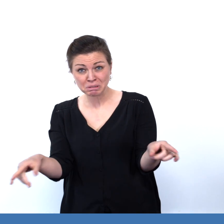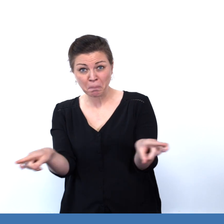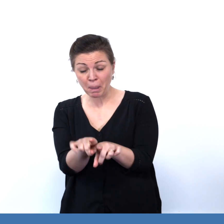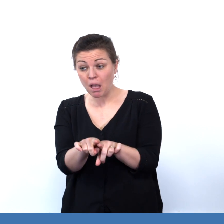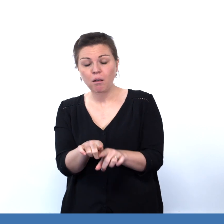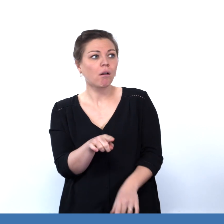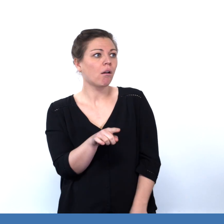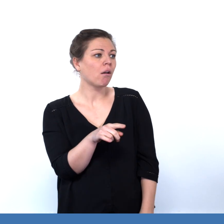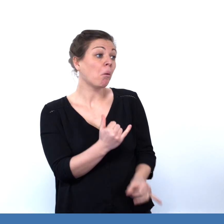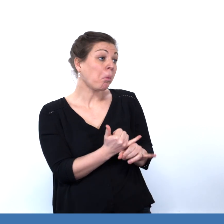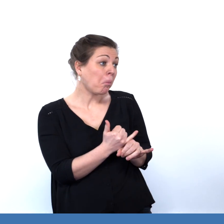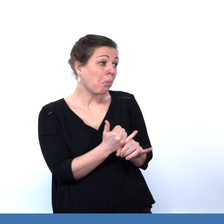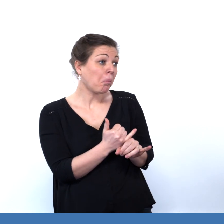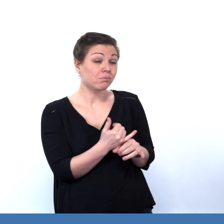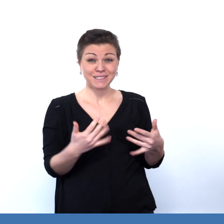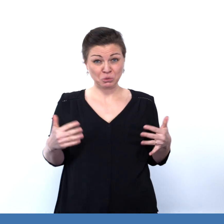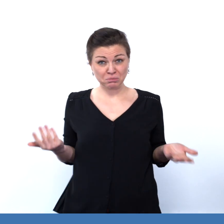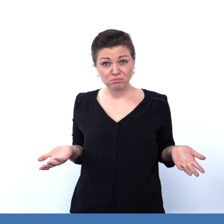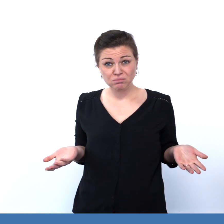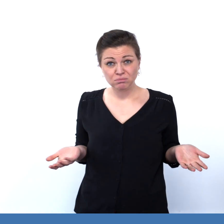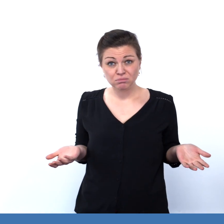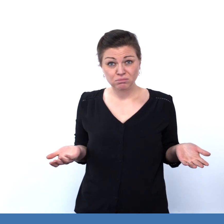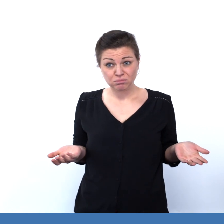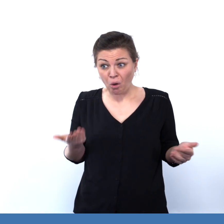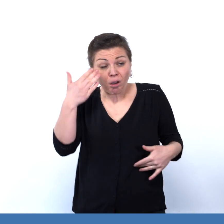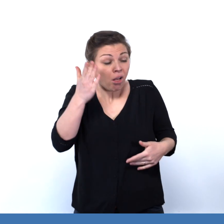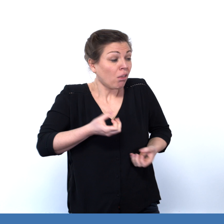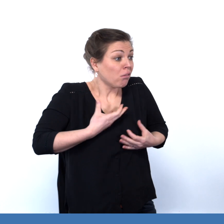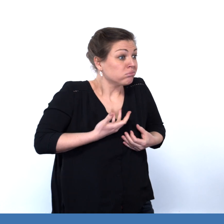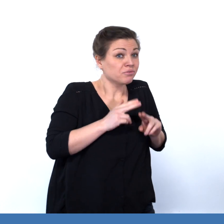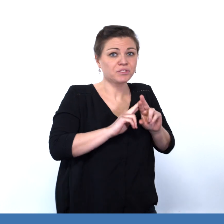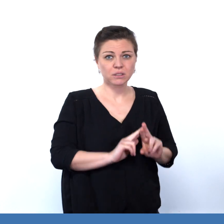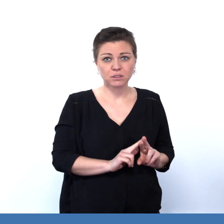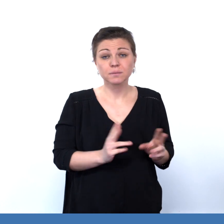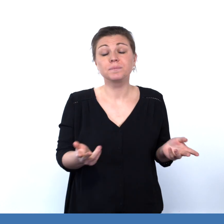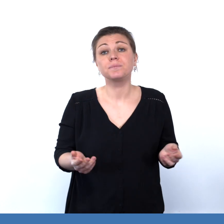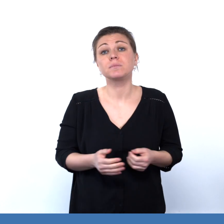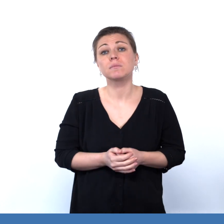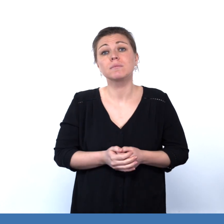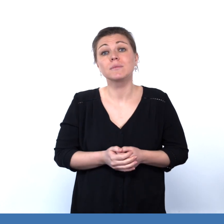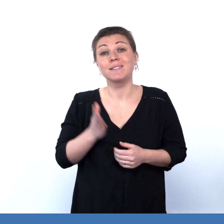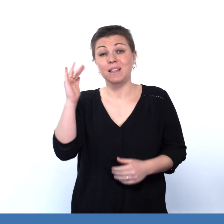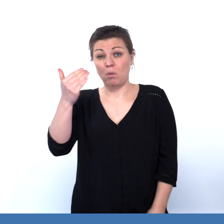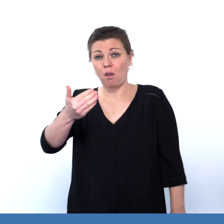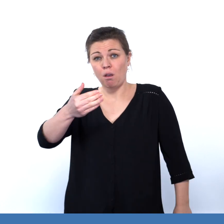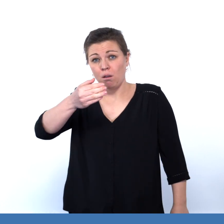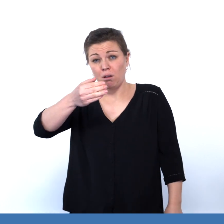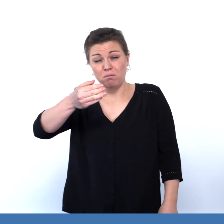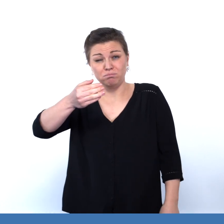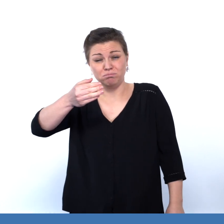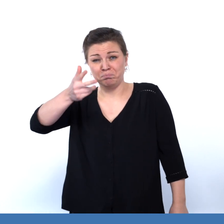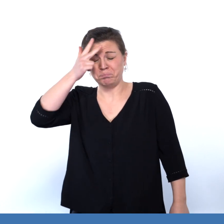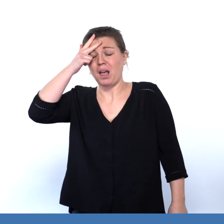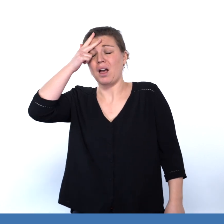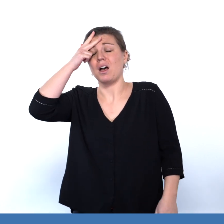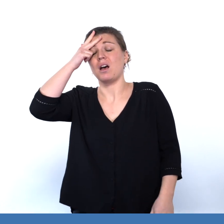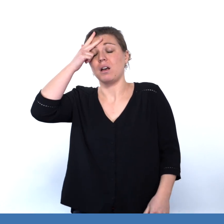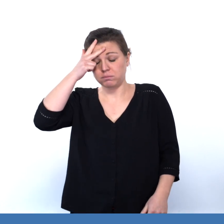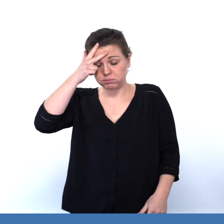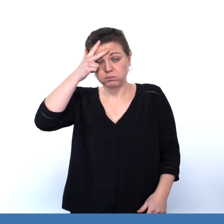ah ouais, c'est tout, rien d'autre. En fait, j'ai retenu pas mal de leçons de cet épisode-là, les